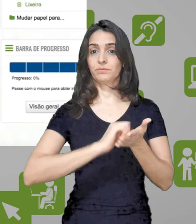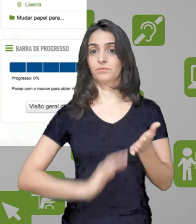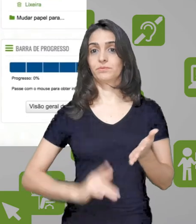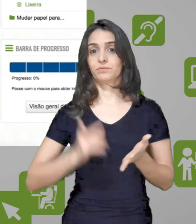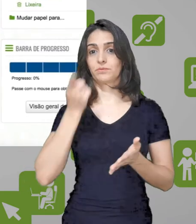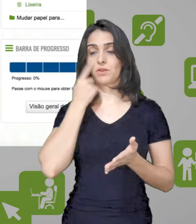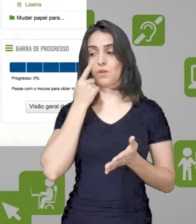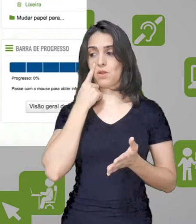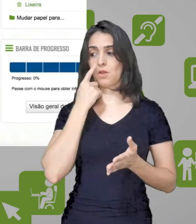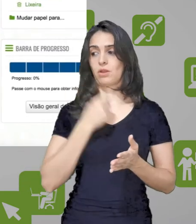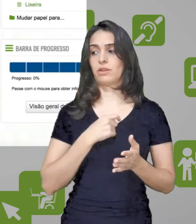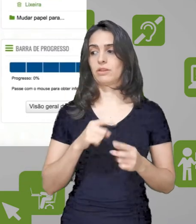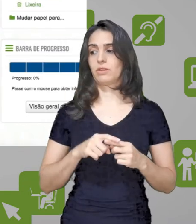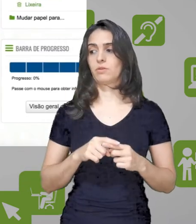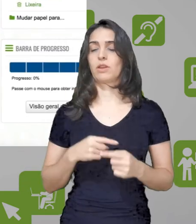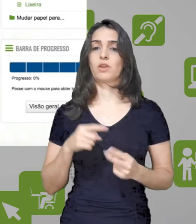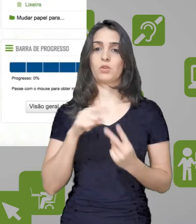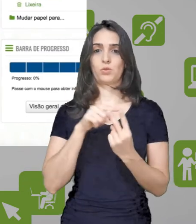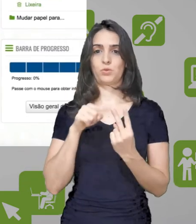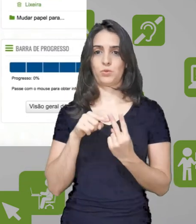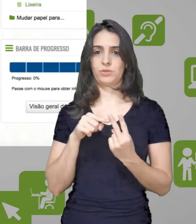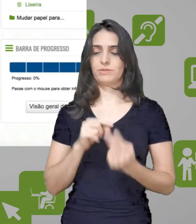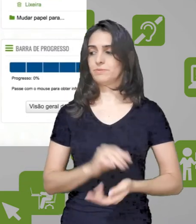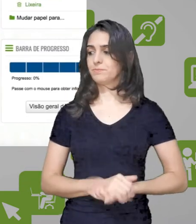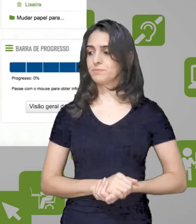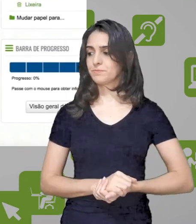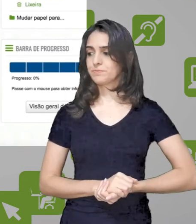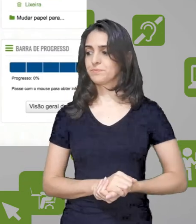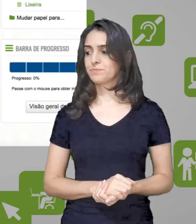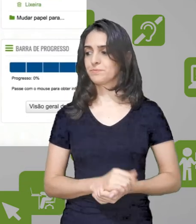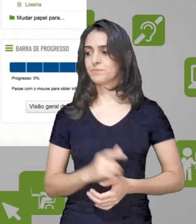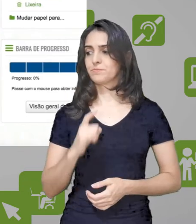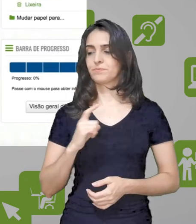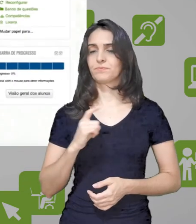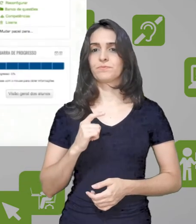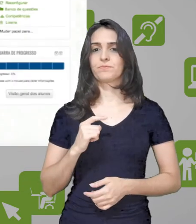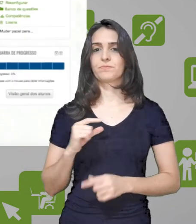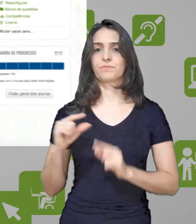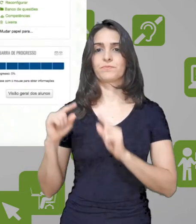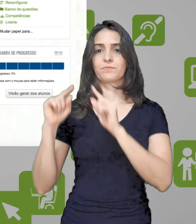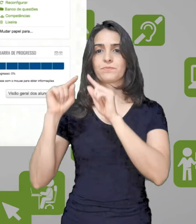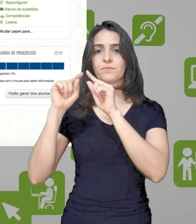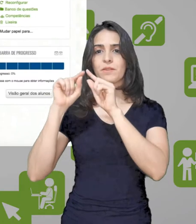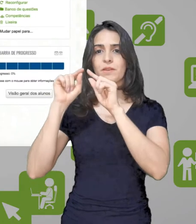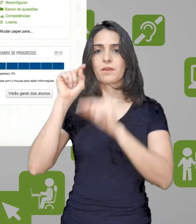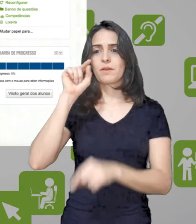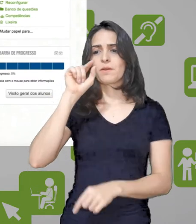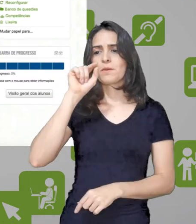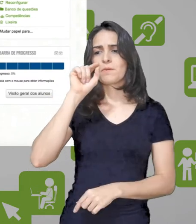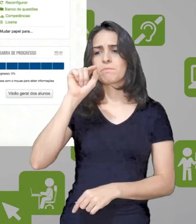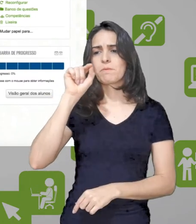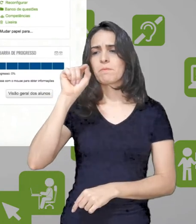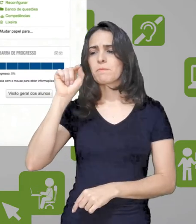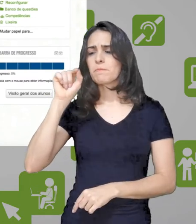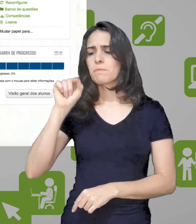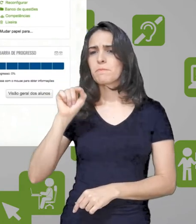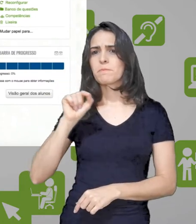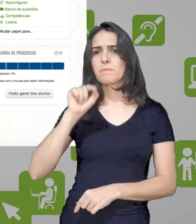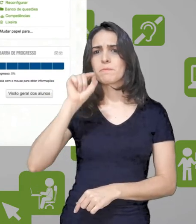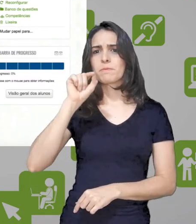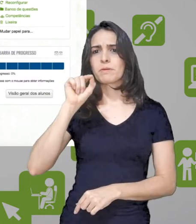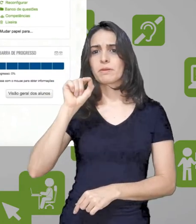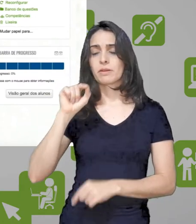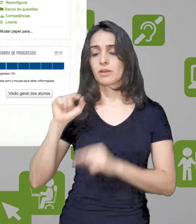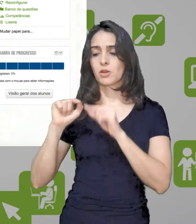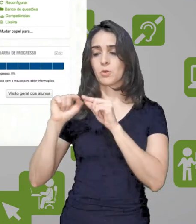vai aparecer pontilhada. Vejam aqui. Então, retornando aqui, como é que eu vou fazer